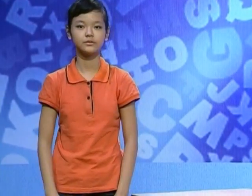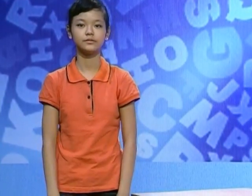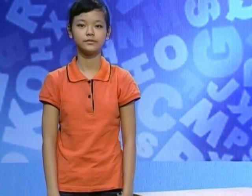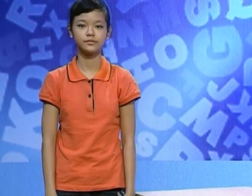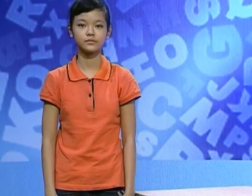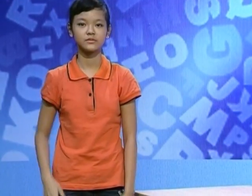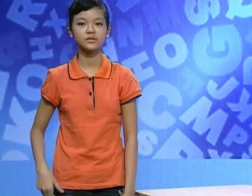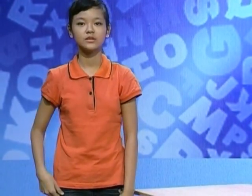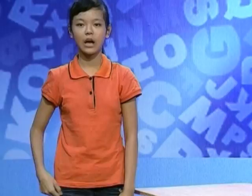bạn nhớ được cả ký hiệu quần đùi.